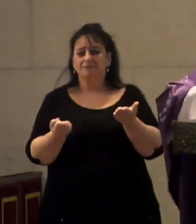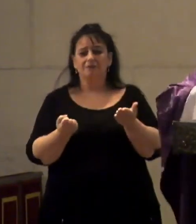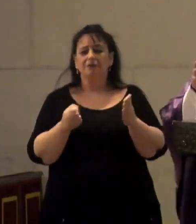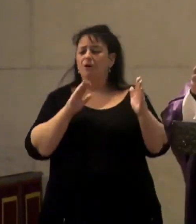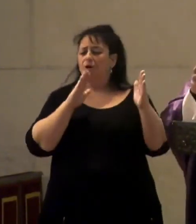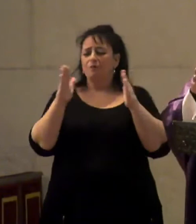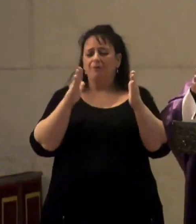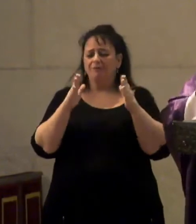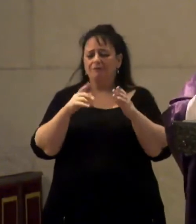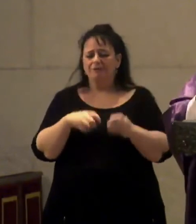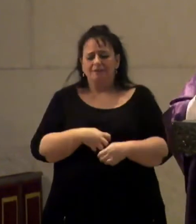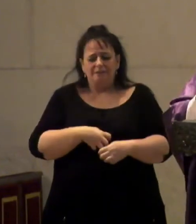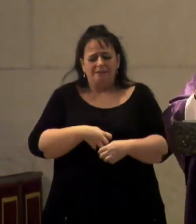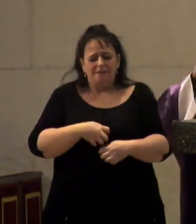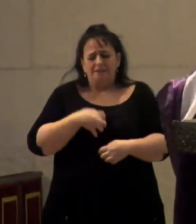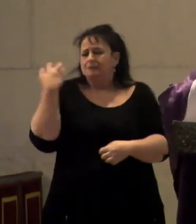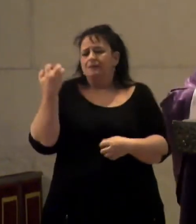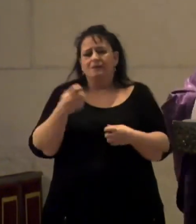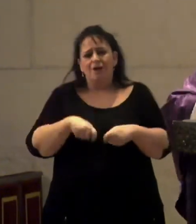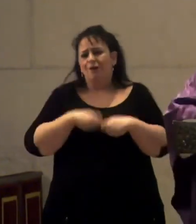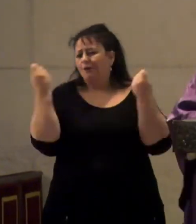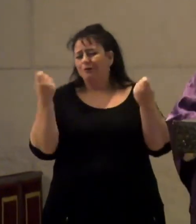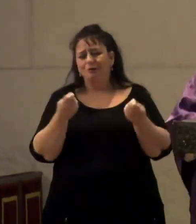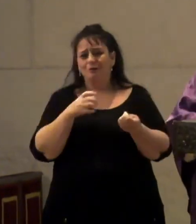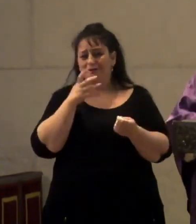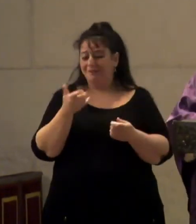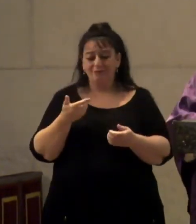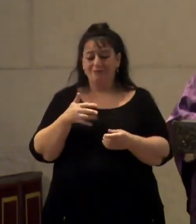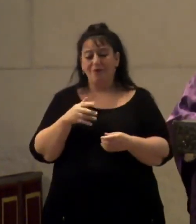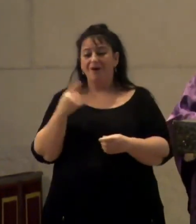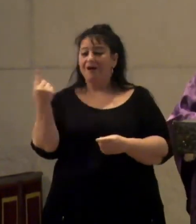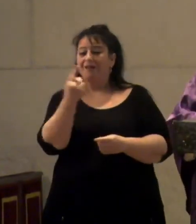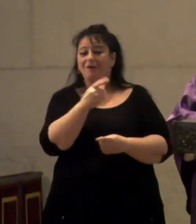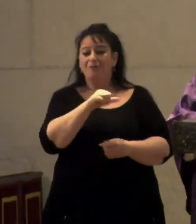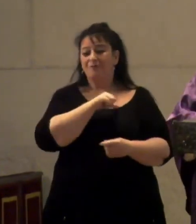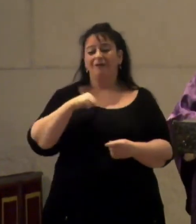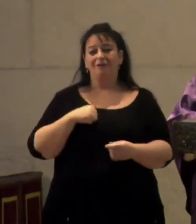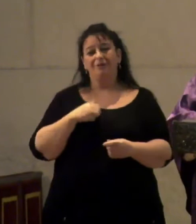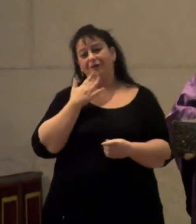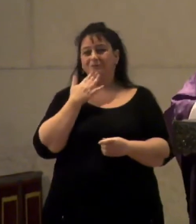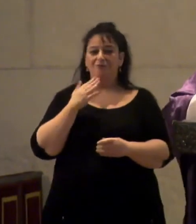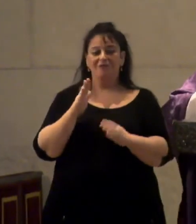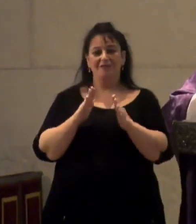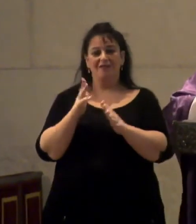por el momento del desgarro, viviendo su Viernes Santo particular.